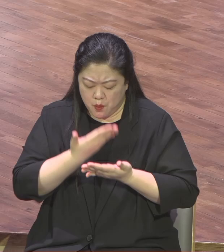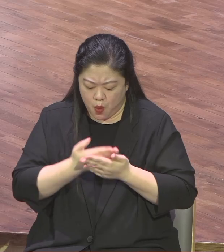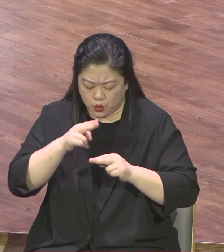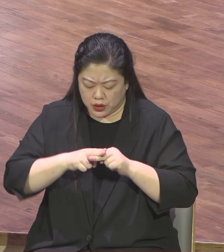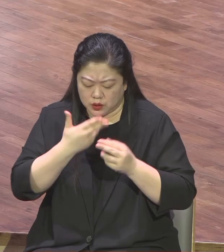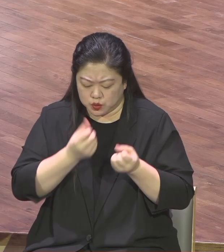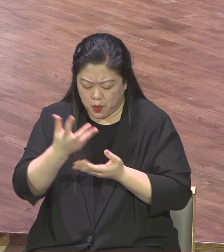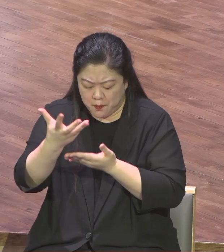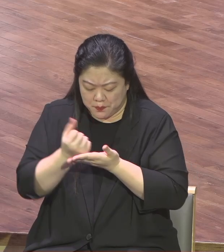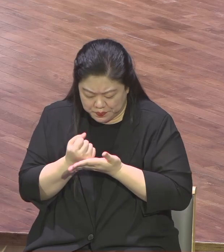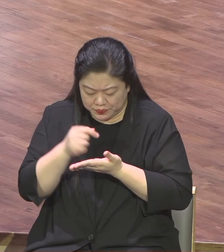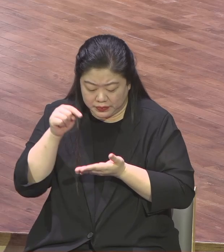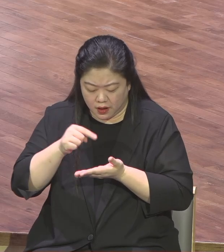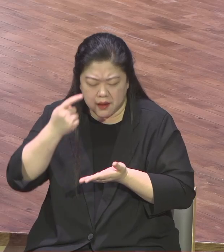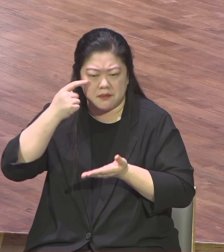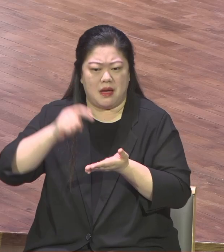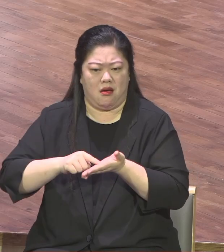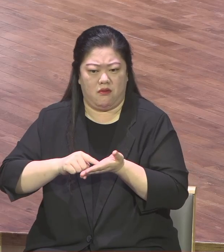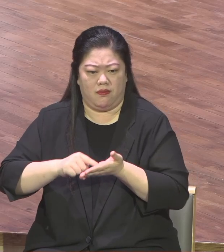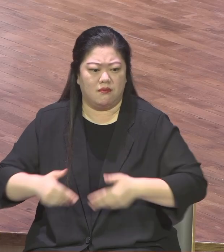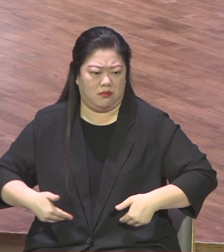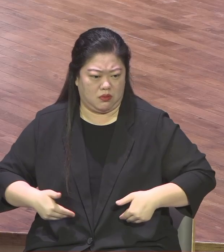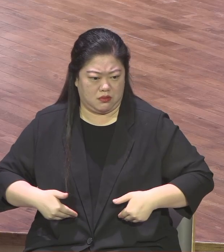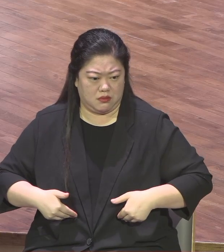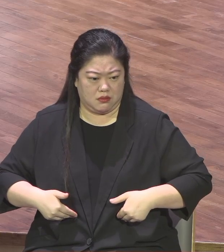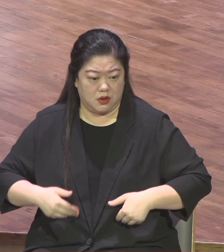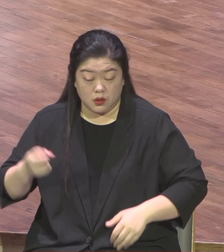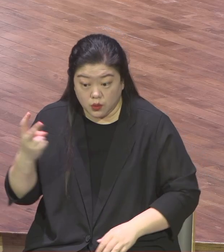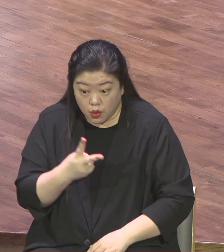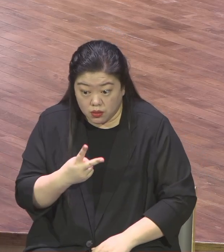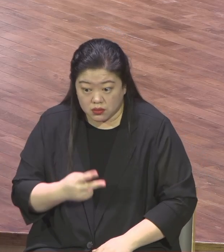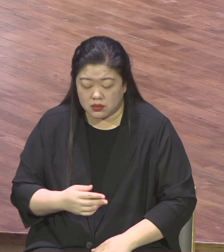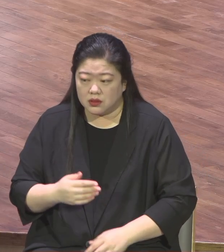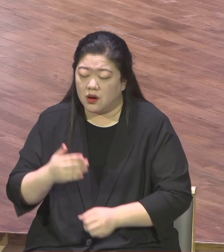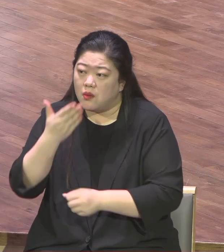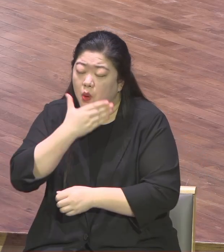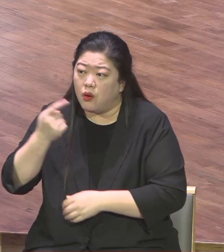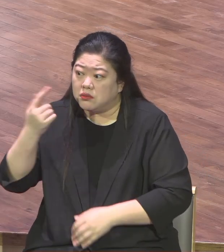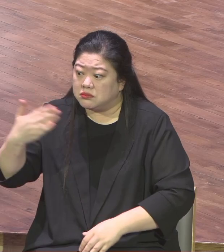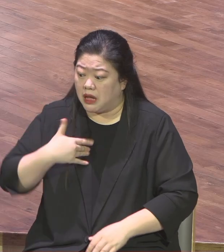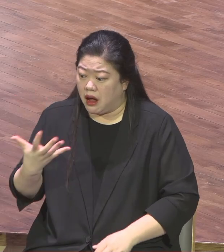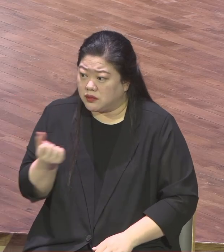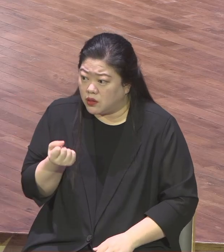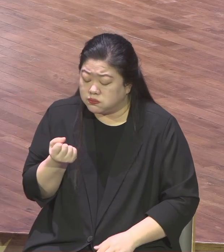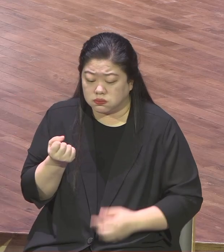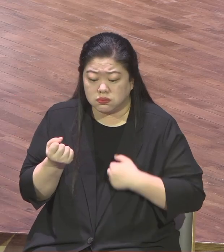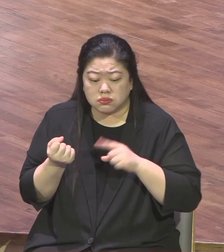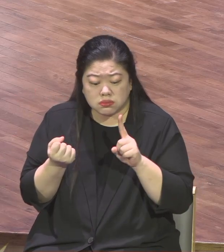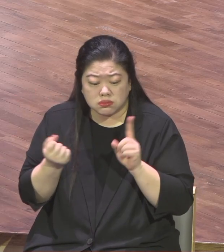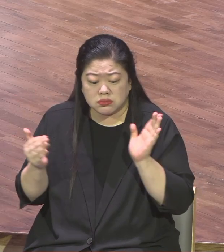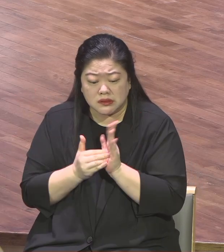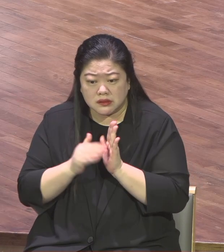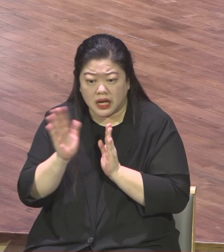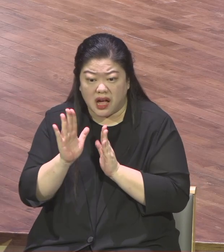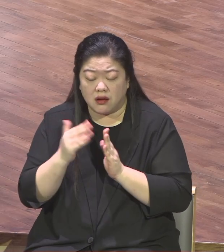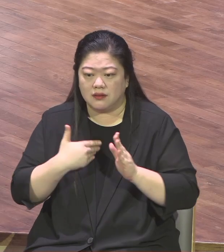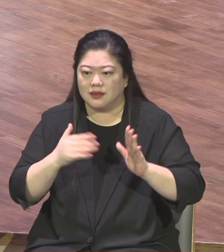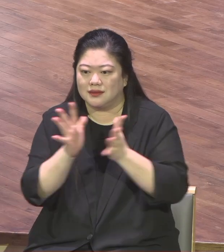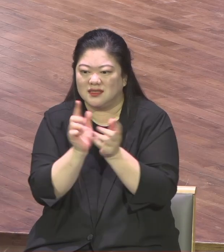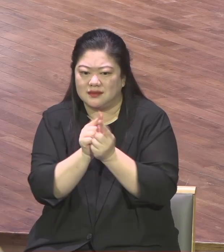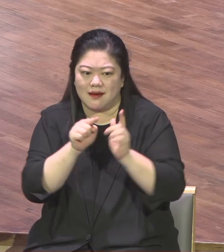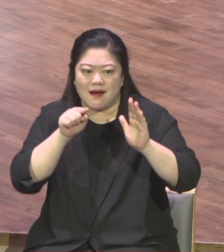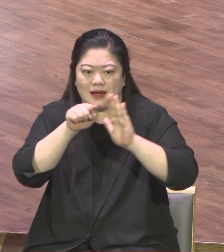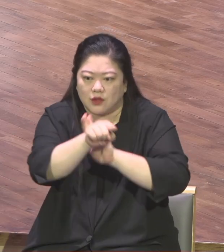나를 보좌화하고 나를 현장화하고 세계화를 해야 된다. 내가 중요.